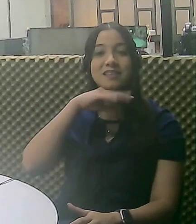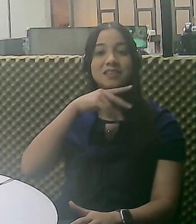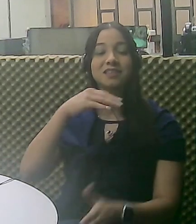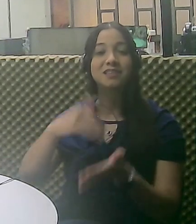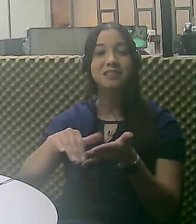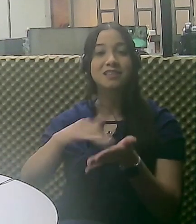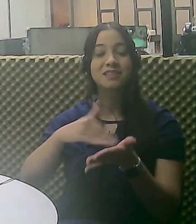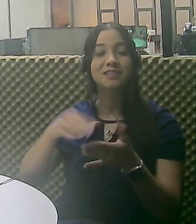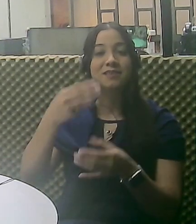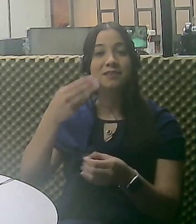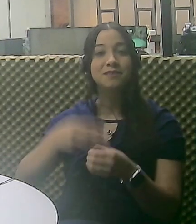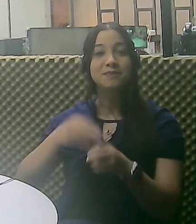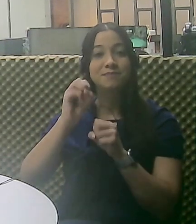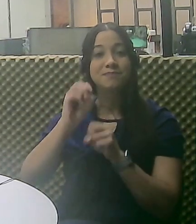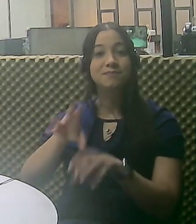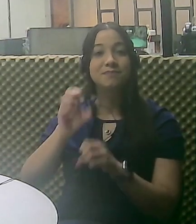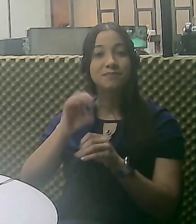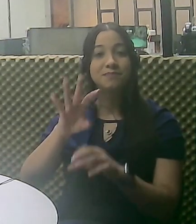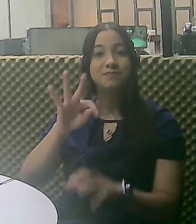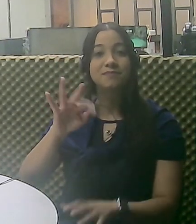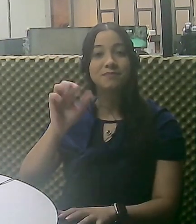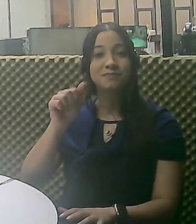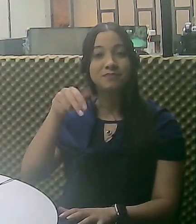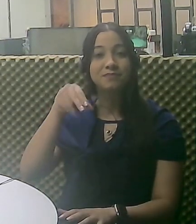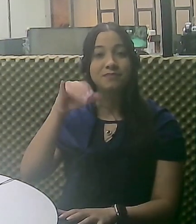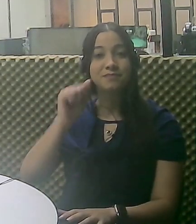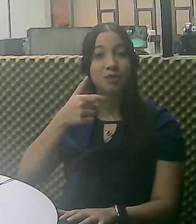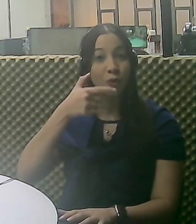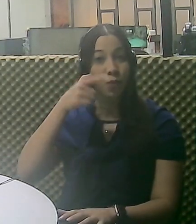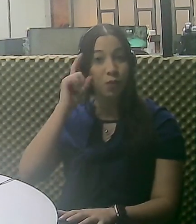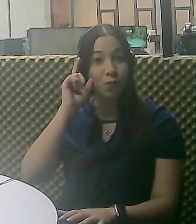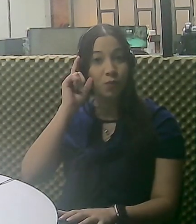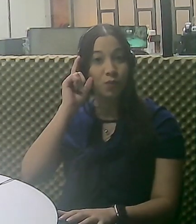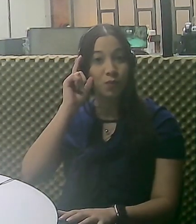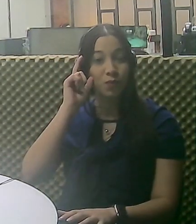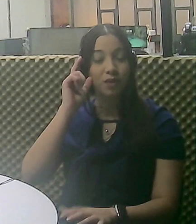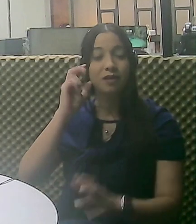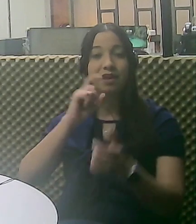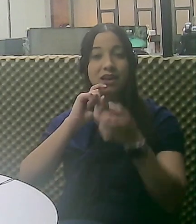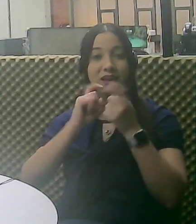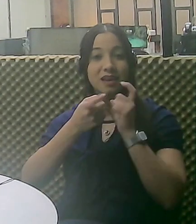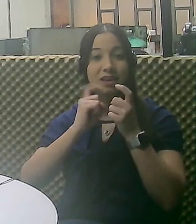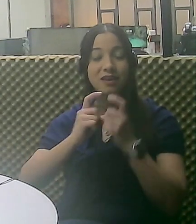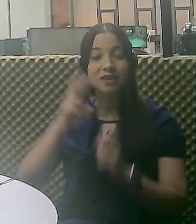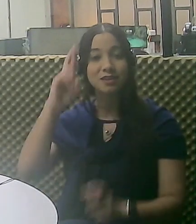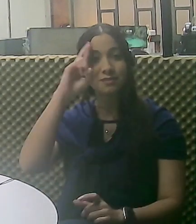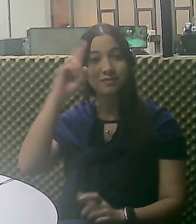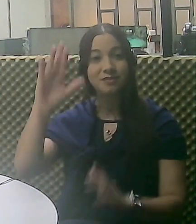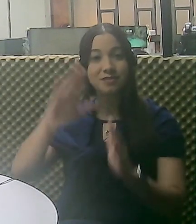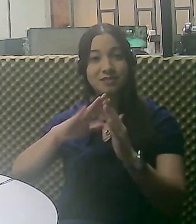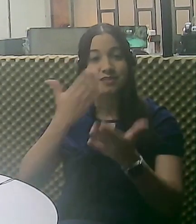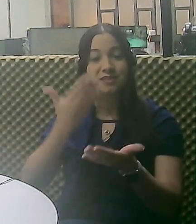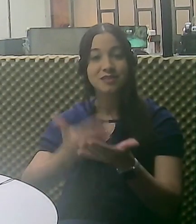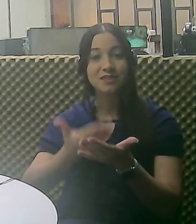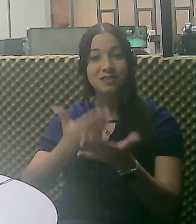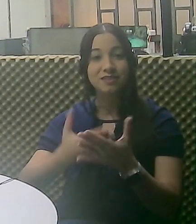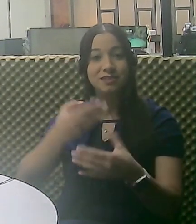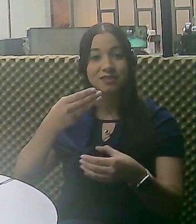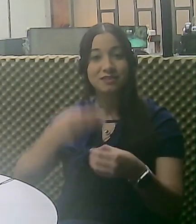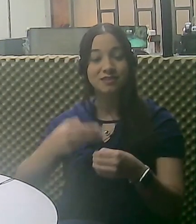secretária municipal de educação, Tânia Toledo, ontem, durante reunião com as diretoras das escolas